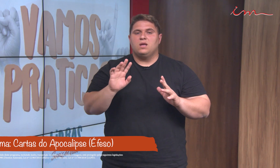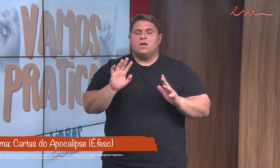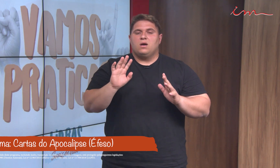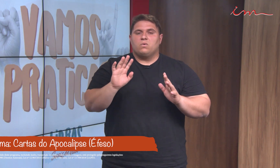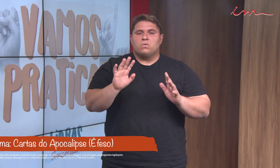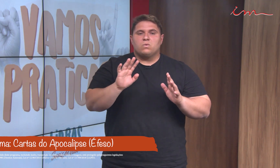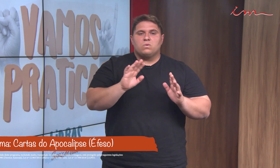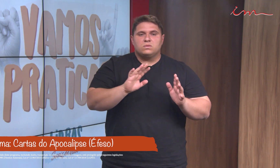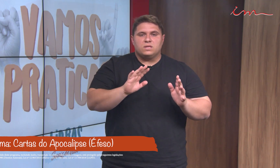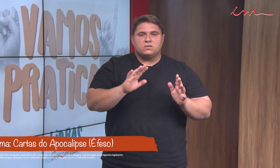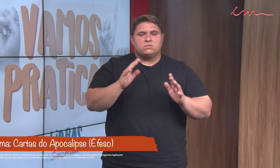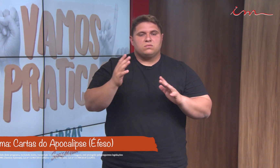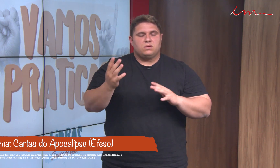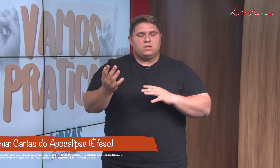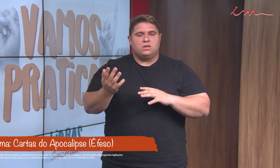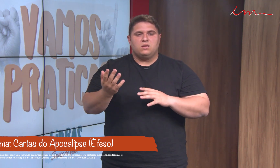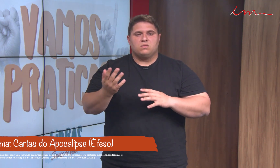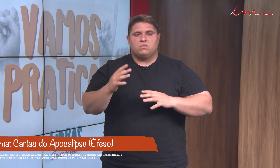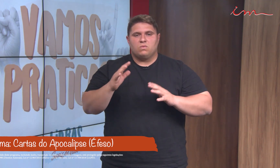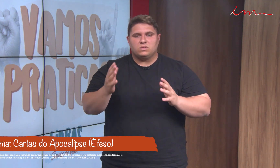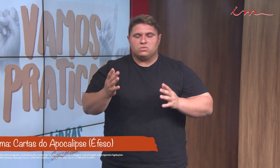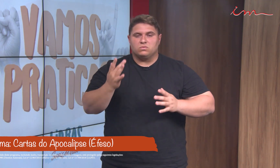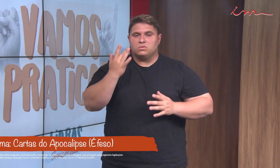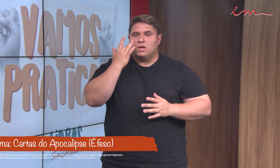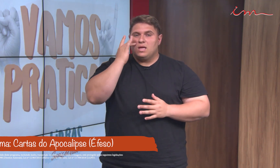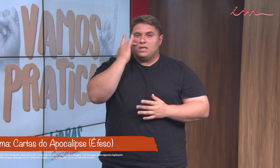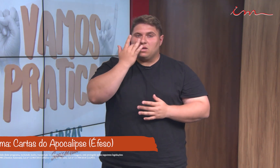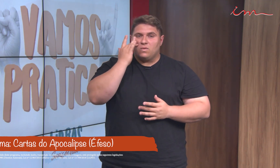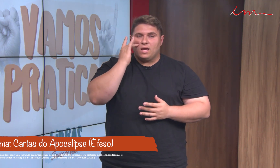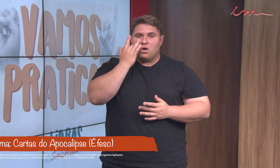confundir o contexto e o